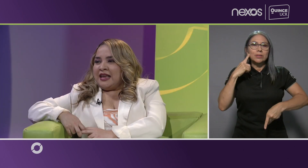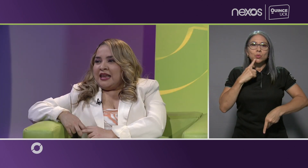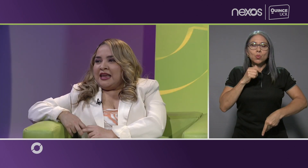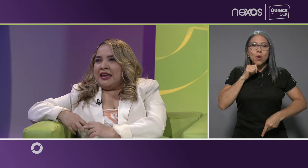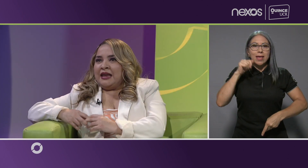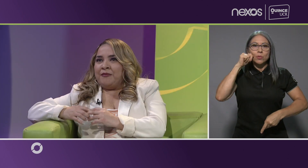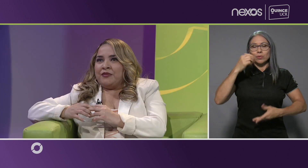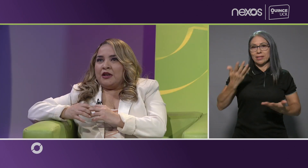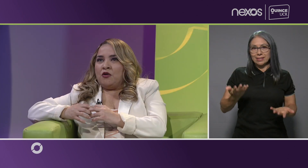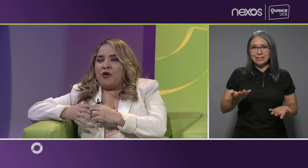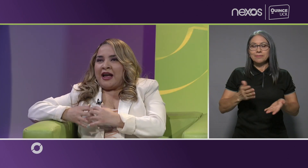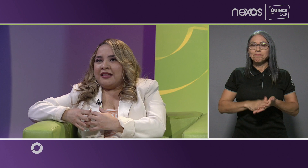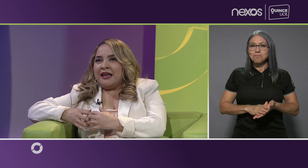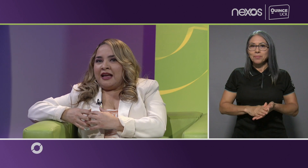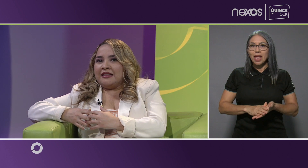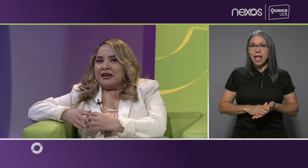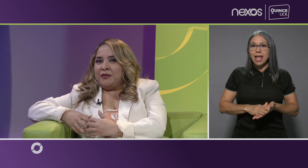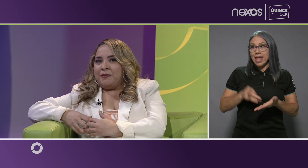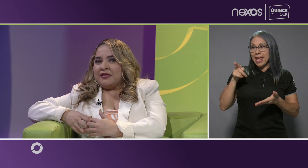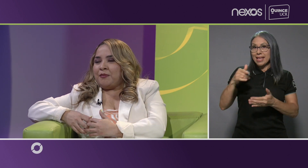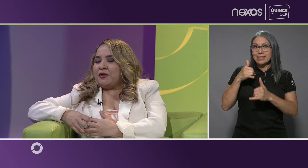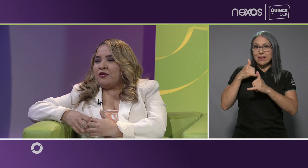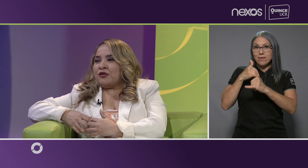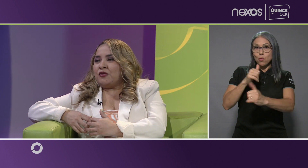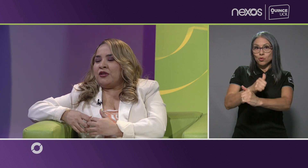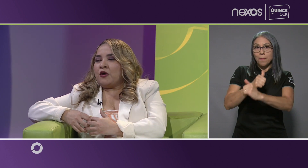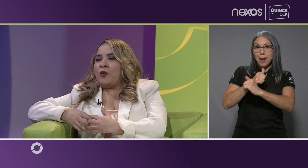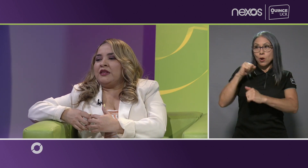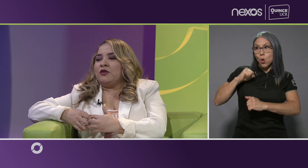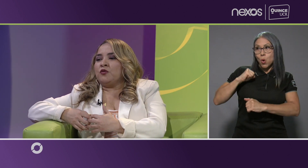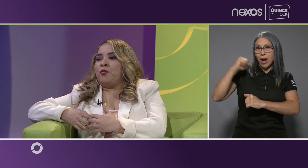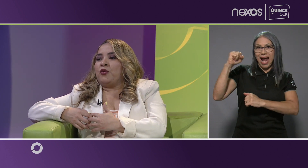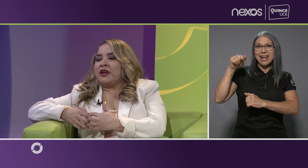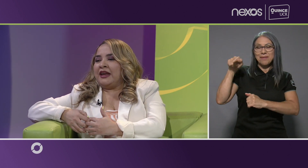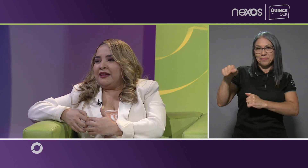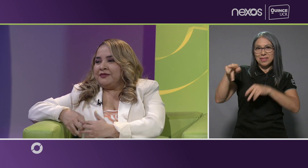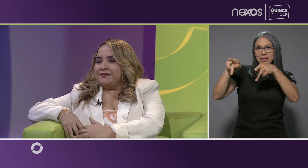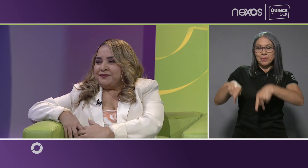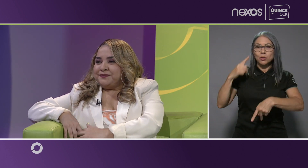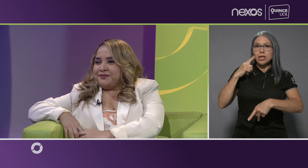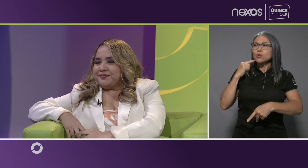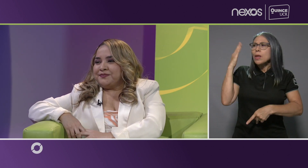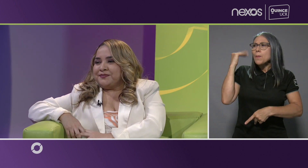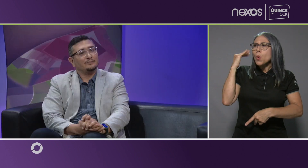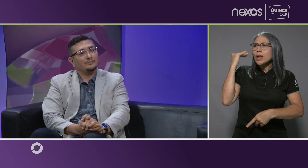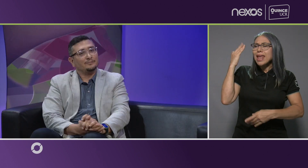Adultas. Lo gana ante el MEP esta persona sorda. Cuéntenos por qué.